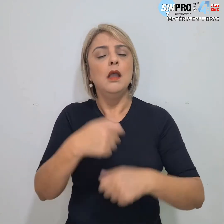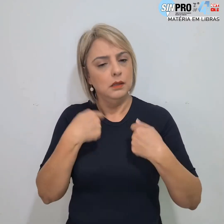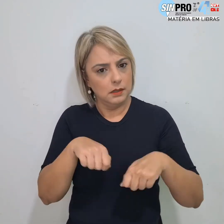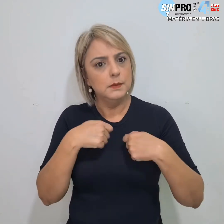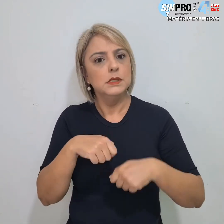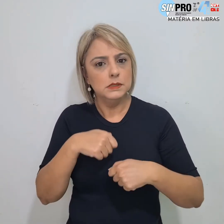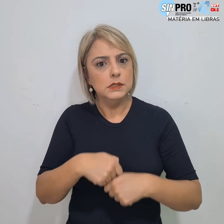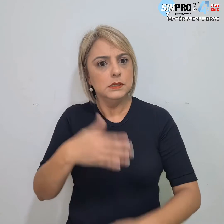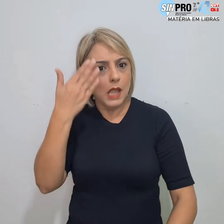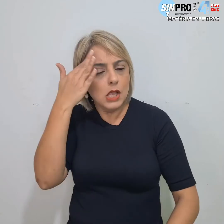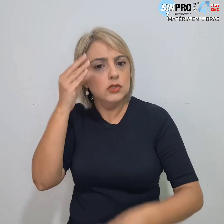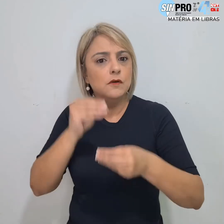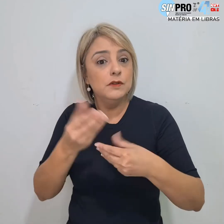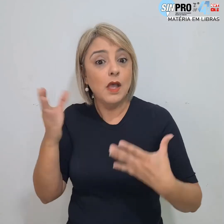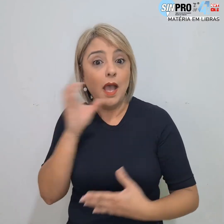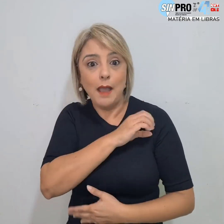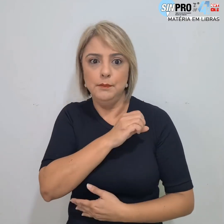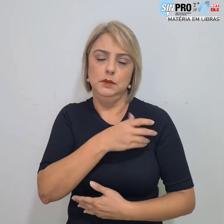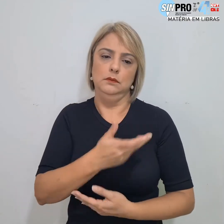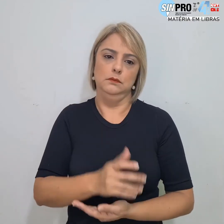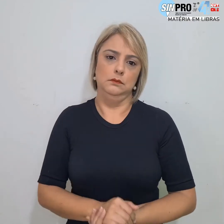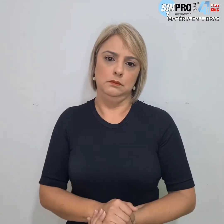ser resolvidos imediatamente.